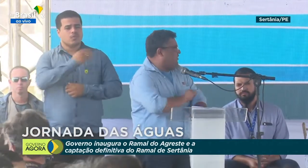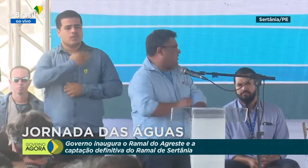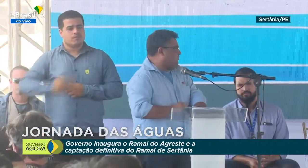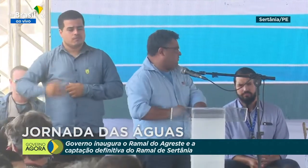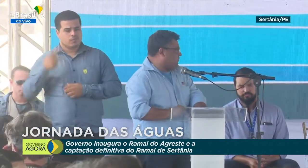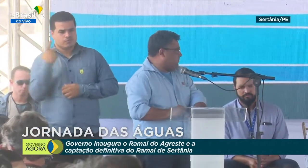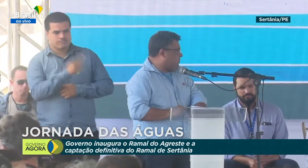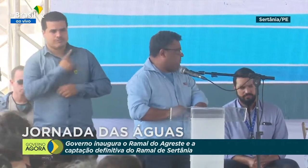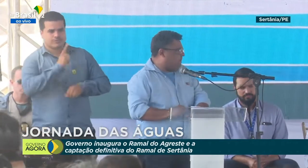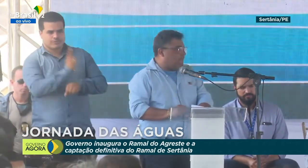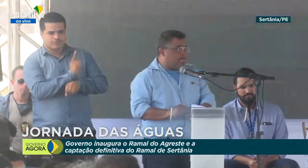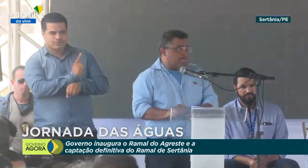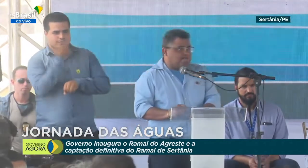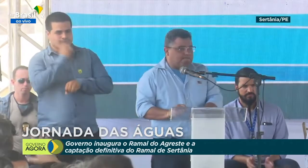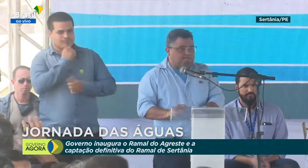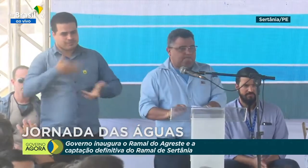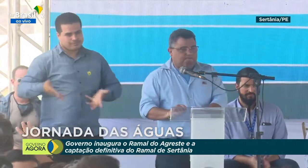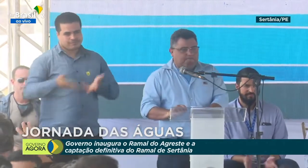seu governo.